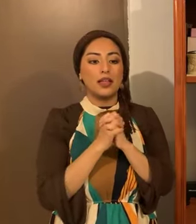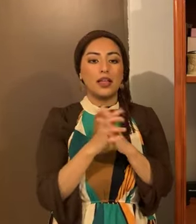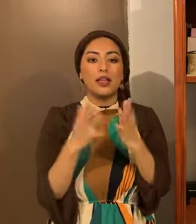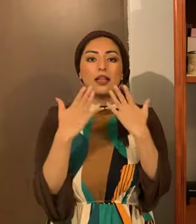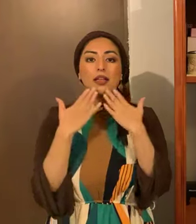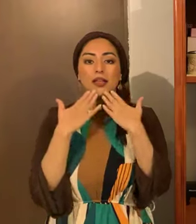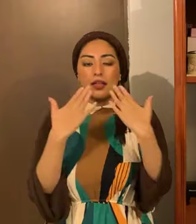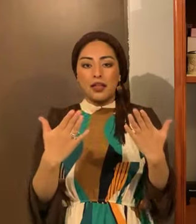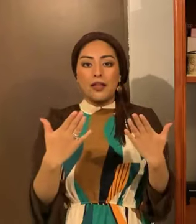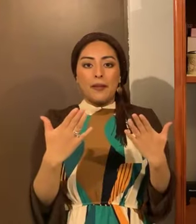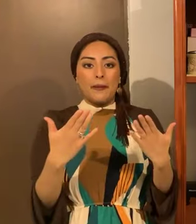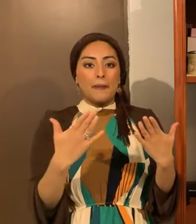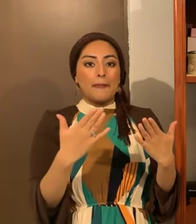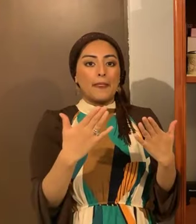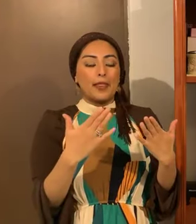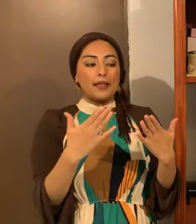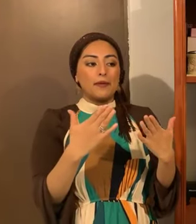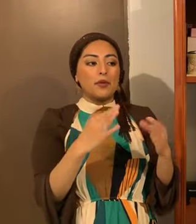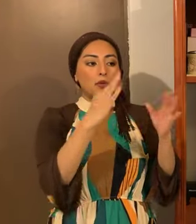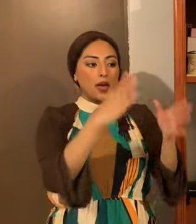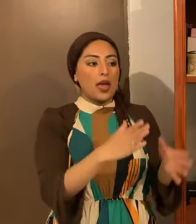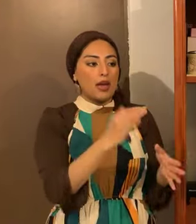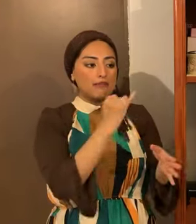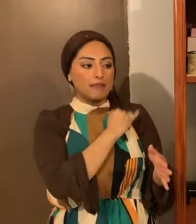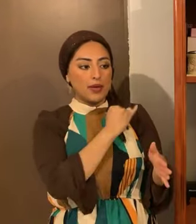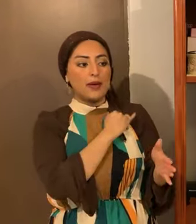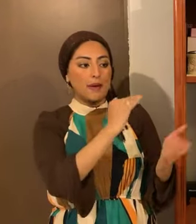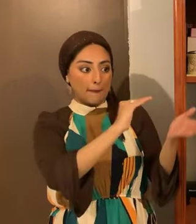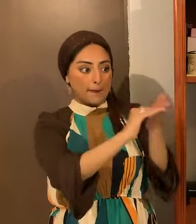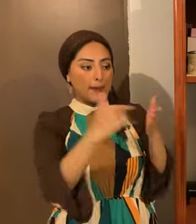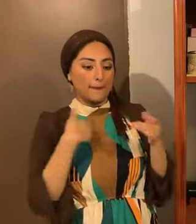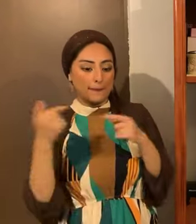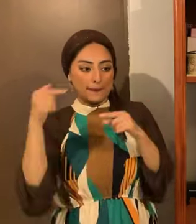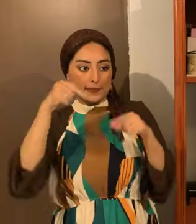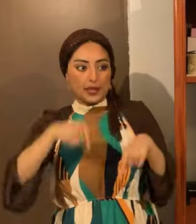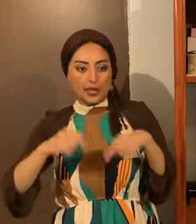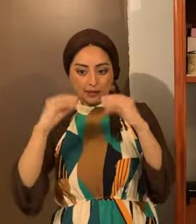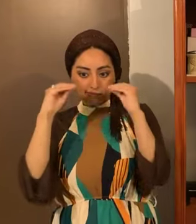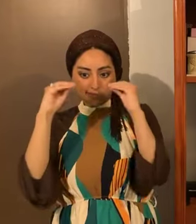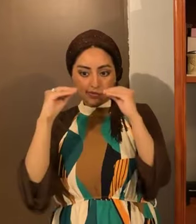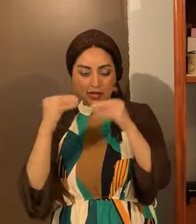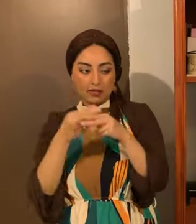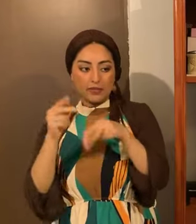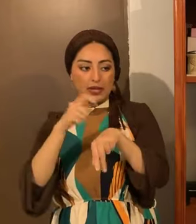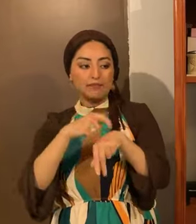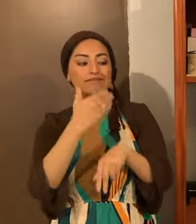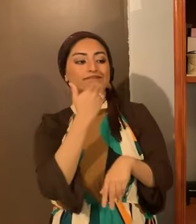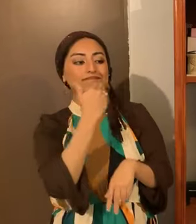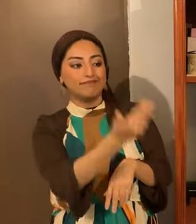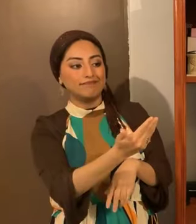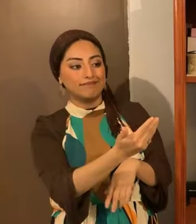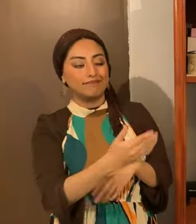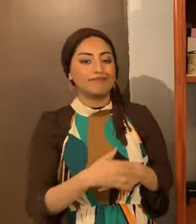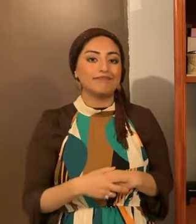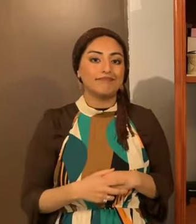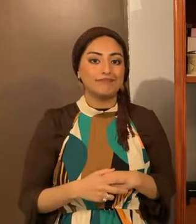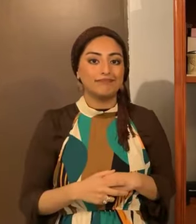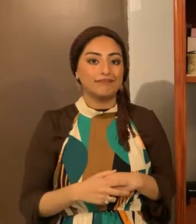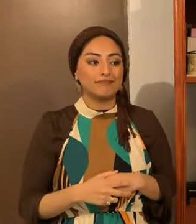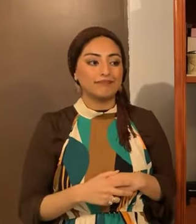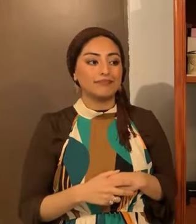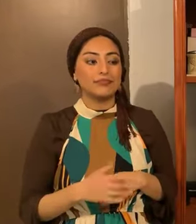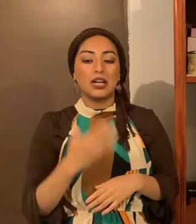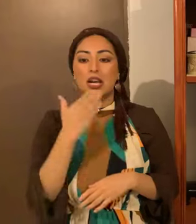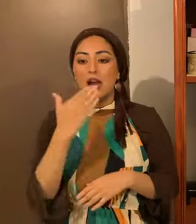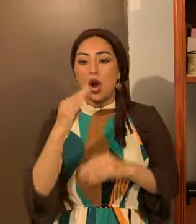y toda Rabá, amado Naví Javier, que me permite ser partícipe de estas enseñanzas, de esta Aleluya.